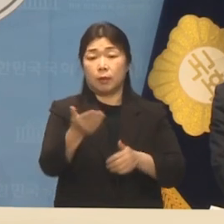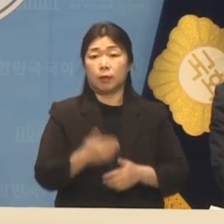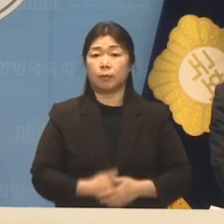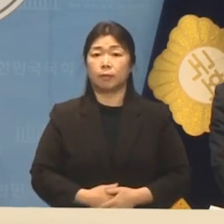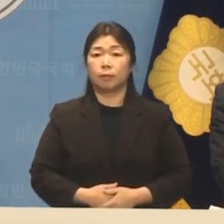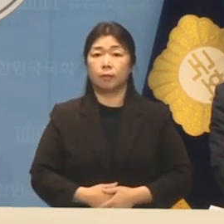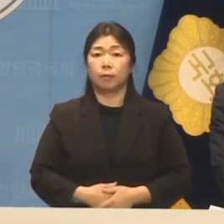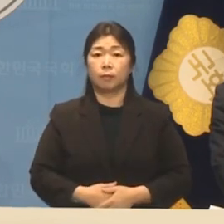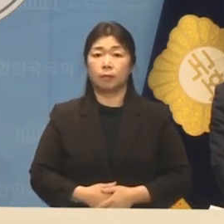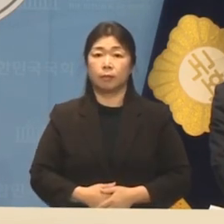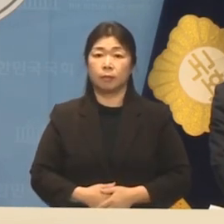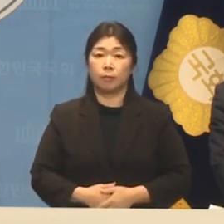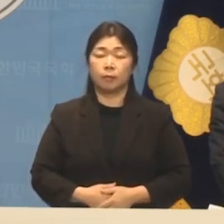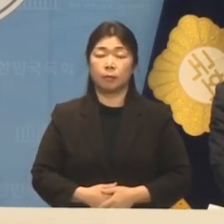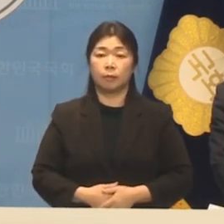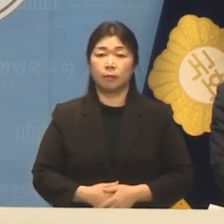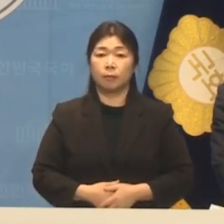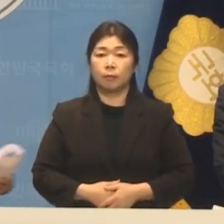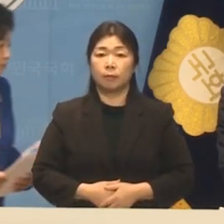촉구합니다. 이상입니다.